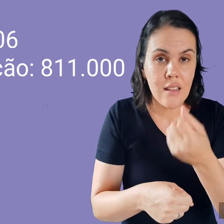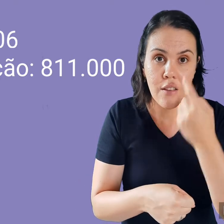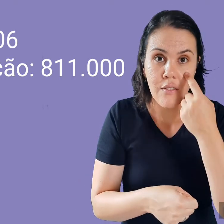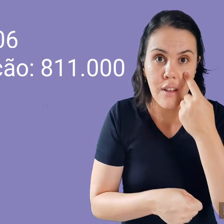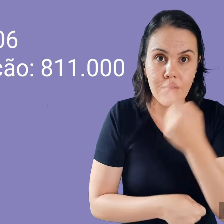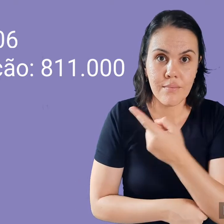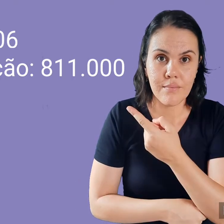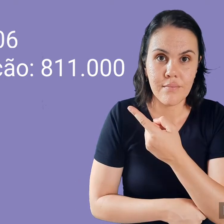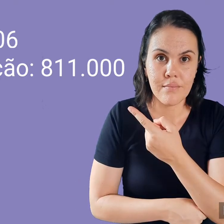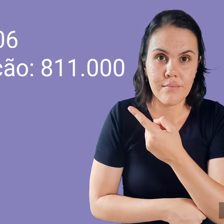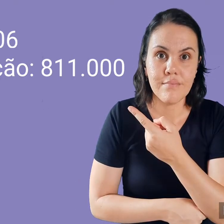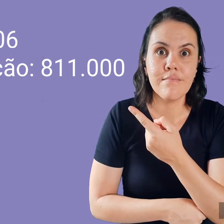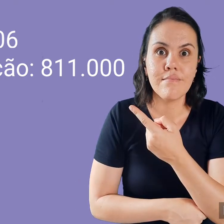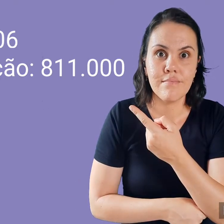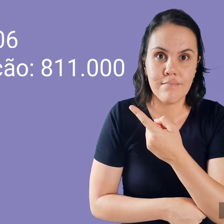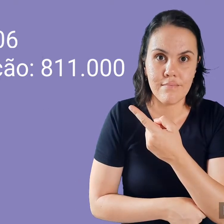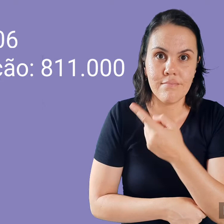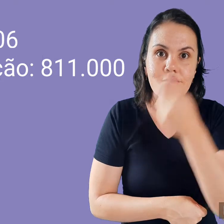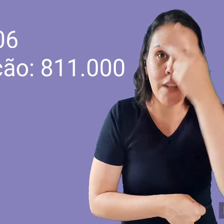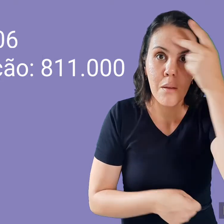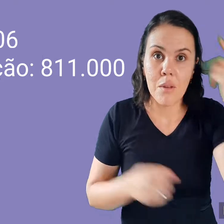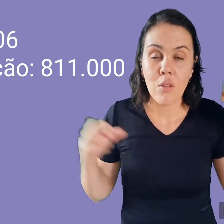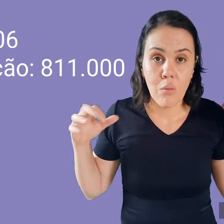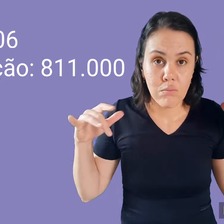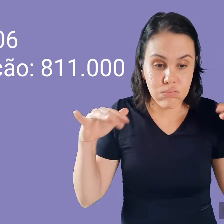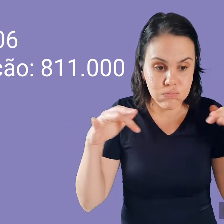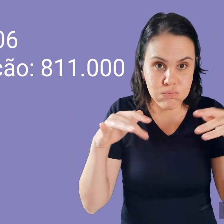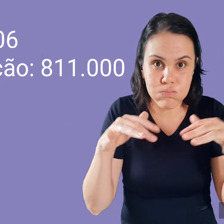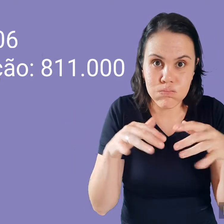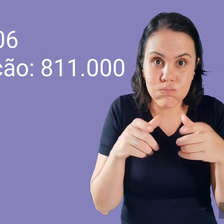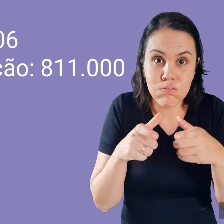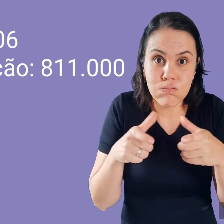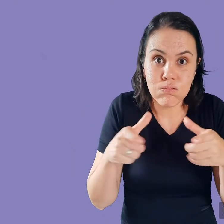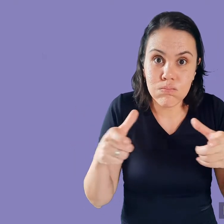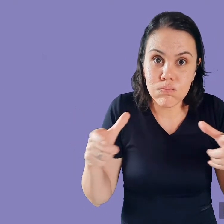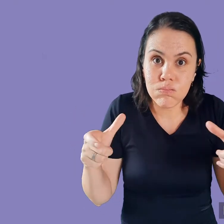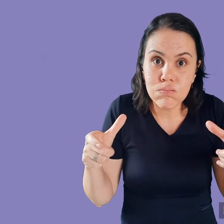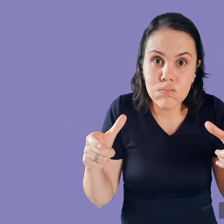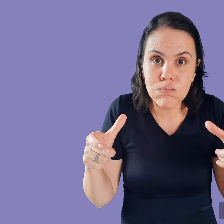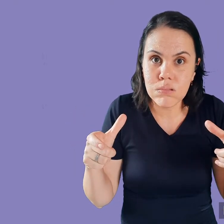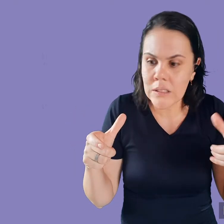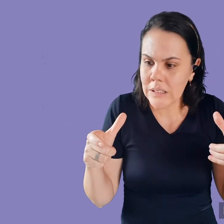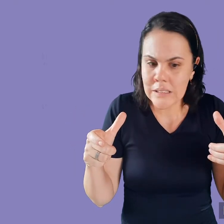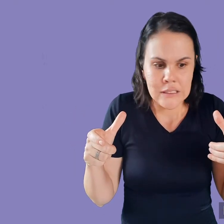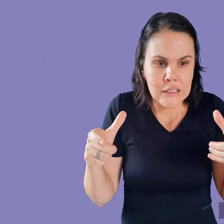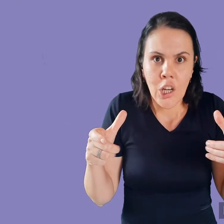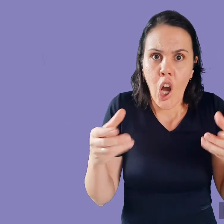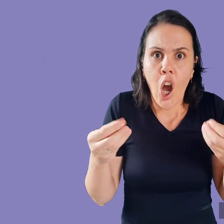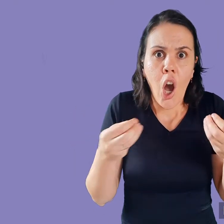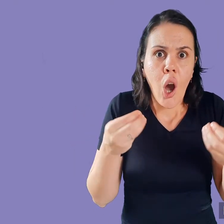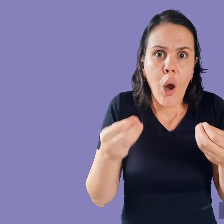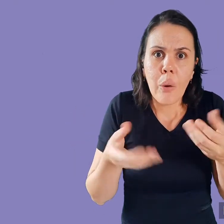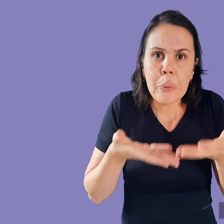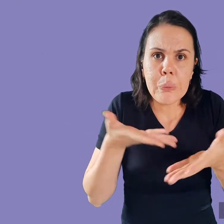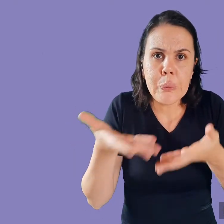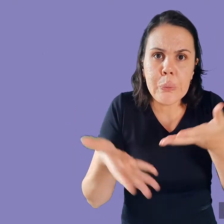crescido muito. Olha só os números. Como então vamos cuidar e organizar toda essa